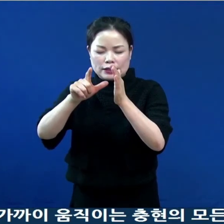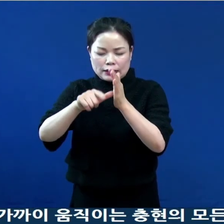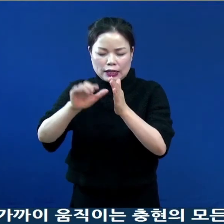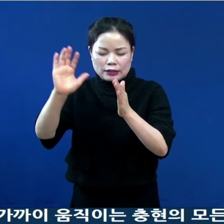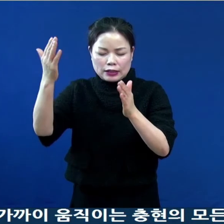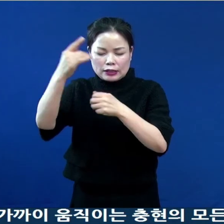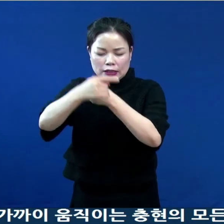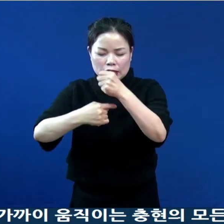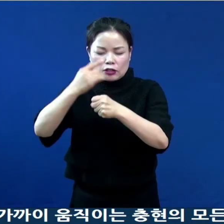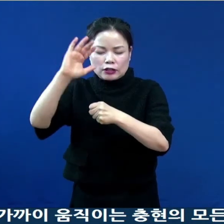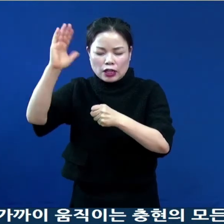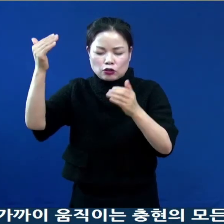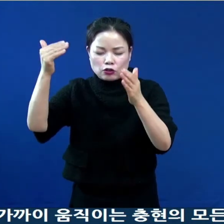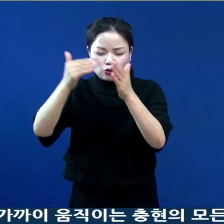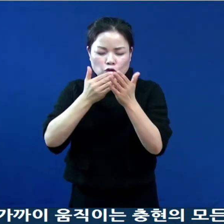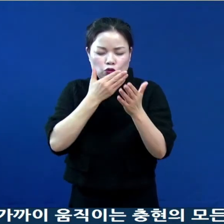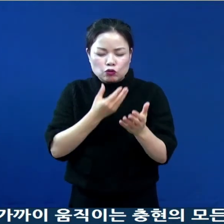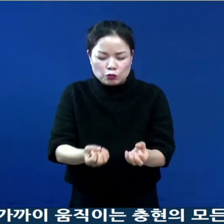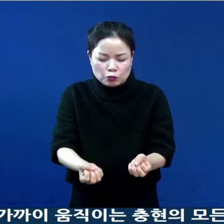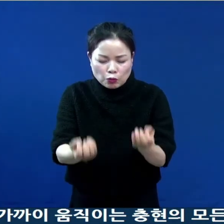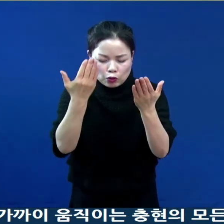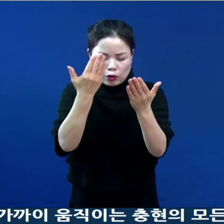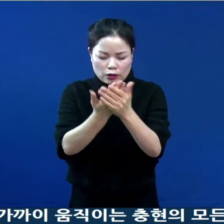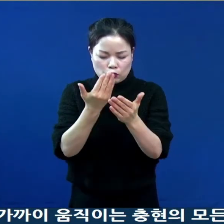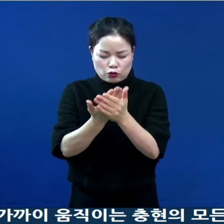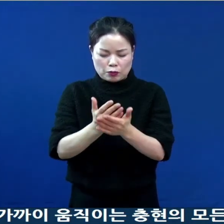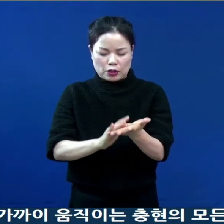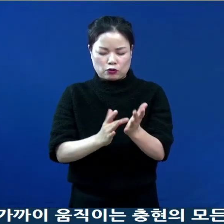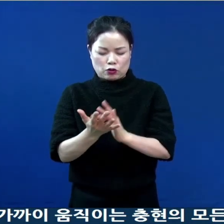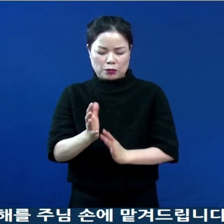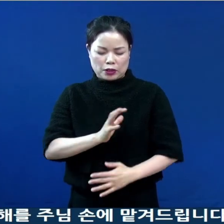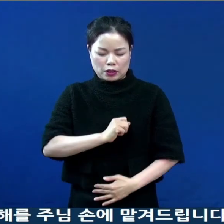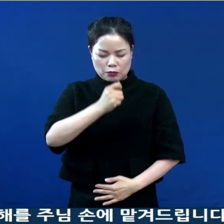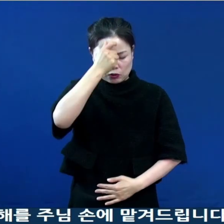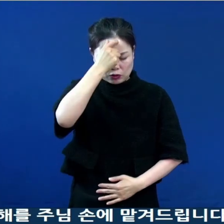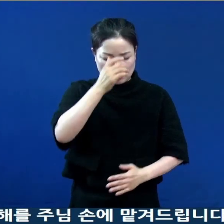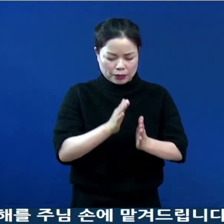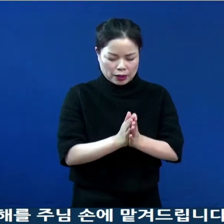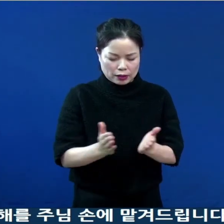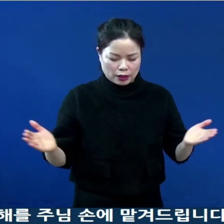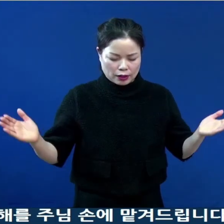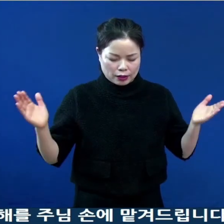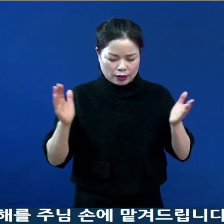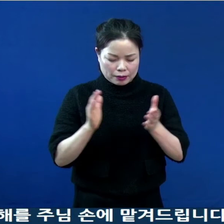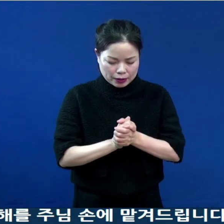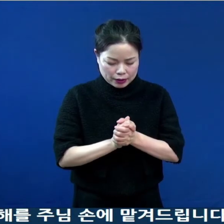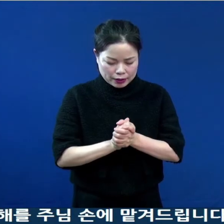있도록 축복하여 주시옵소서. 예수님 이름으로 기도하옵나이다. 아멘.